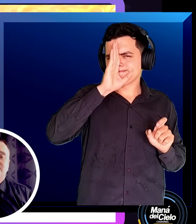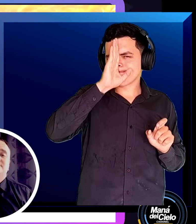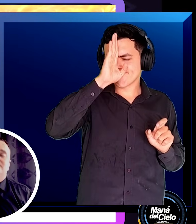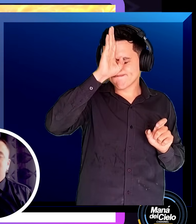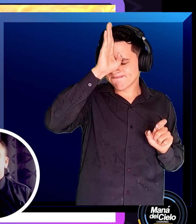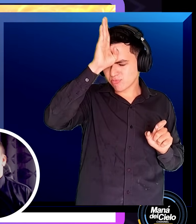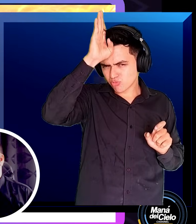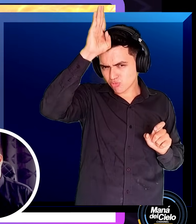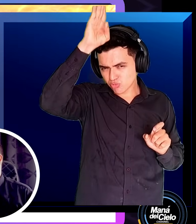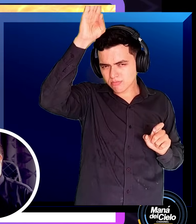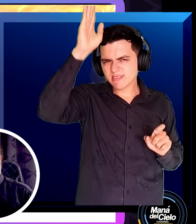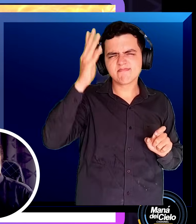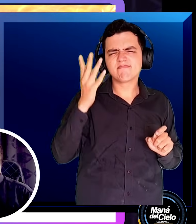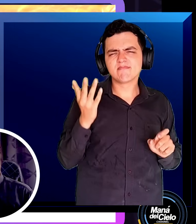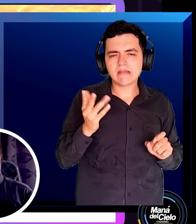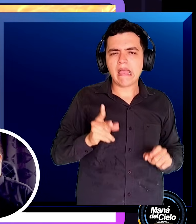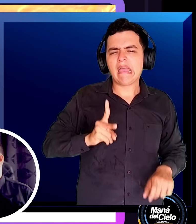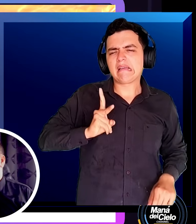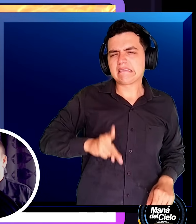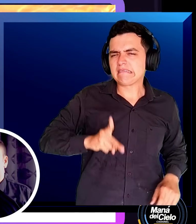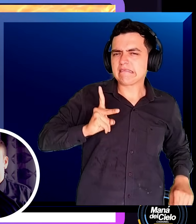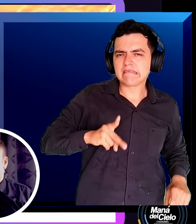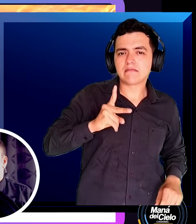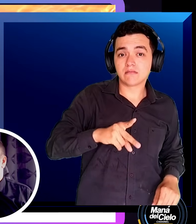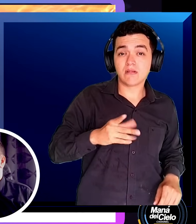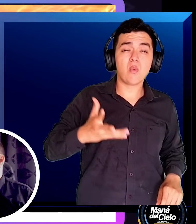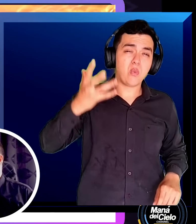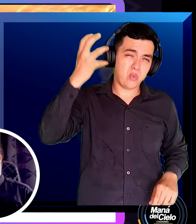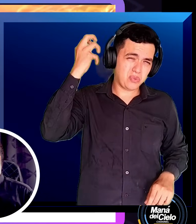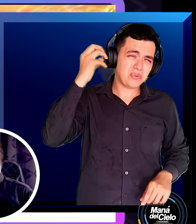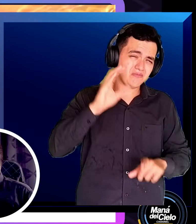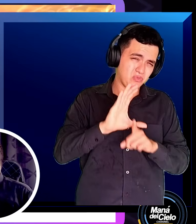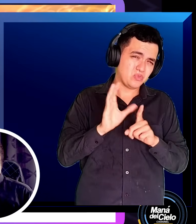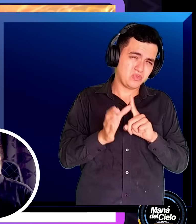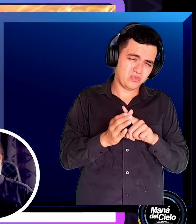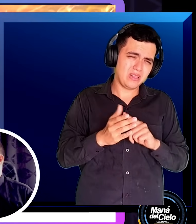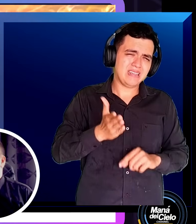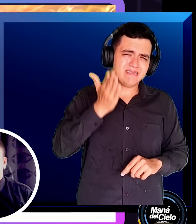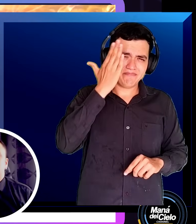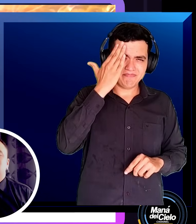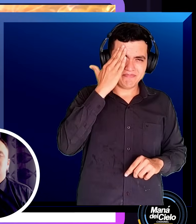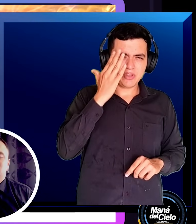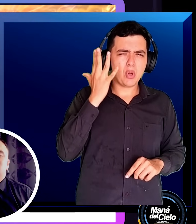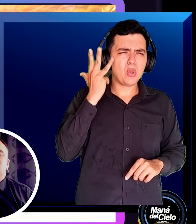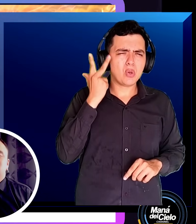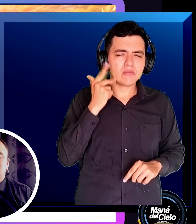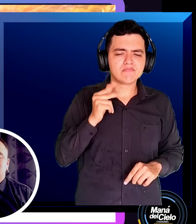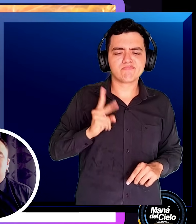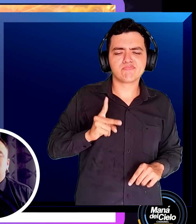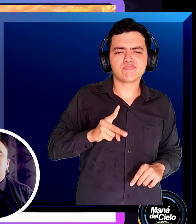temperatura, de acuerdo a una de las cuatro estaciones que se manejan en el Medio Oriente.